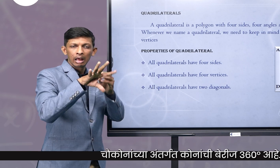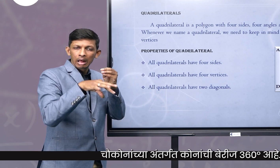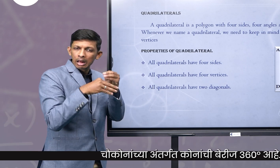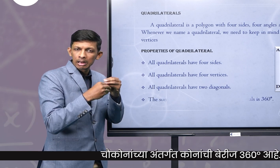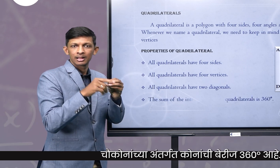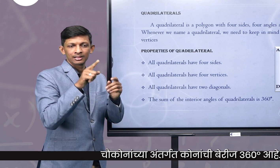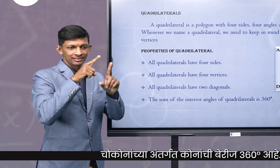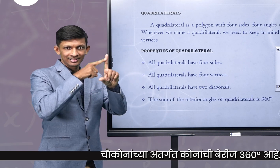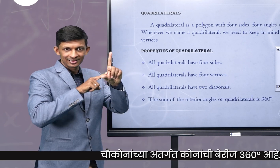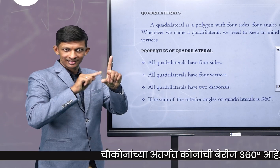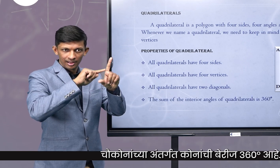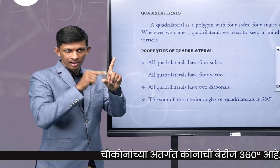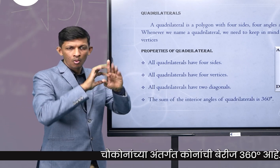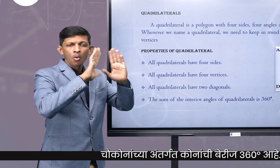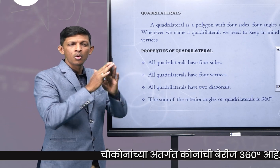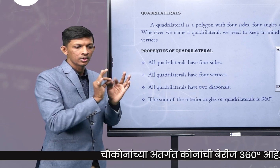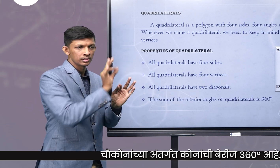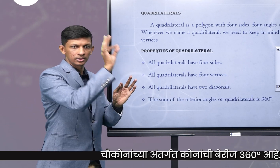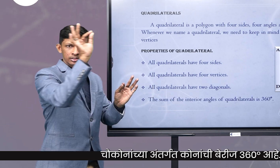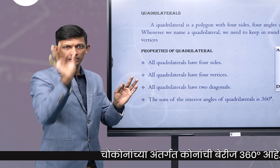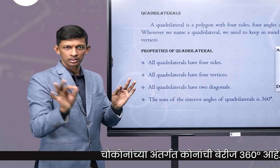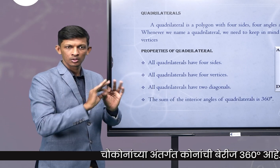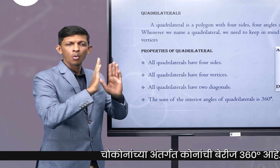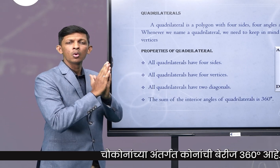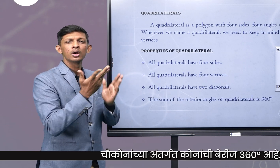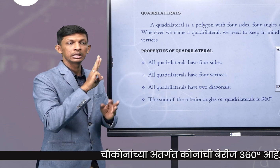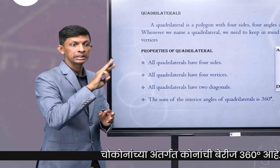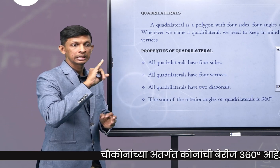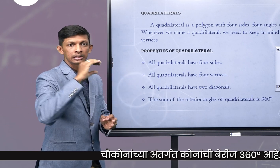चौकोनाच्या अंतर्गत कोनांची बेरीज 360 अंश आहे.